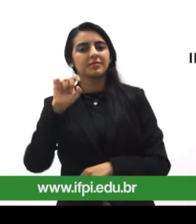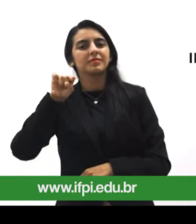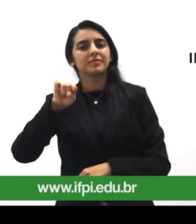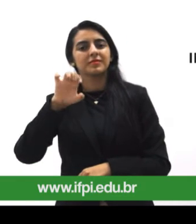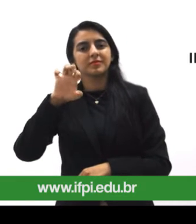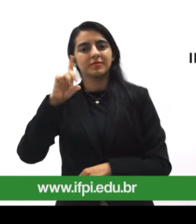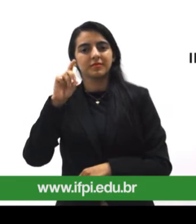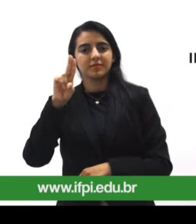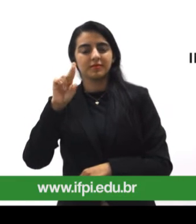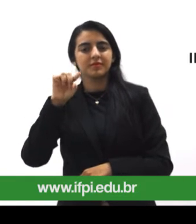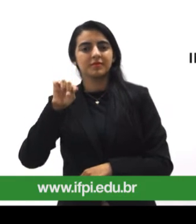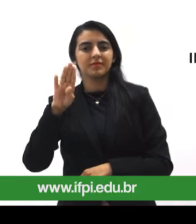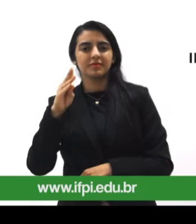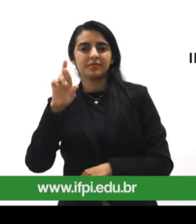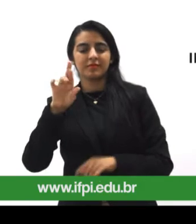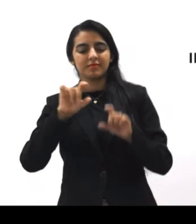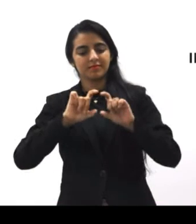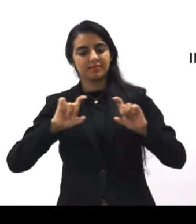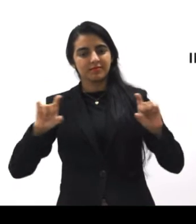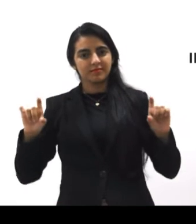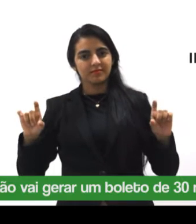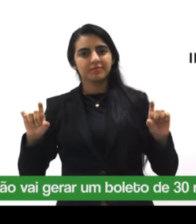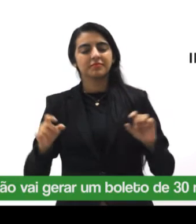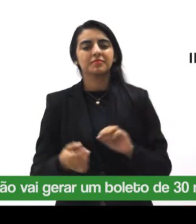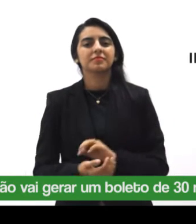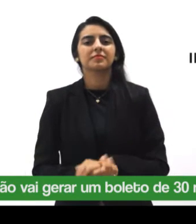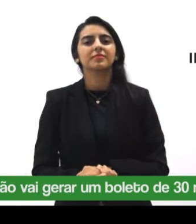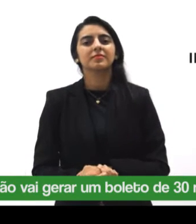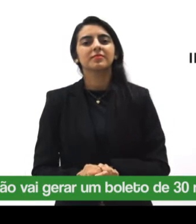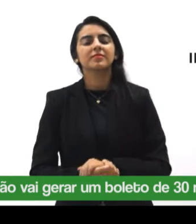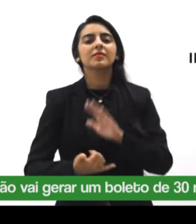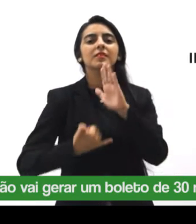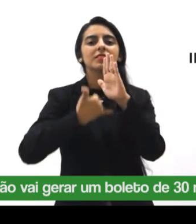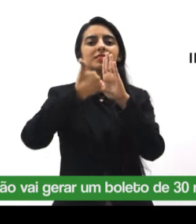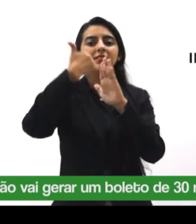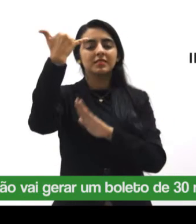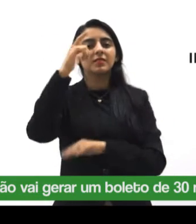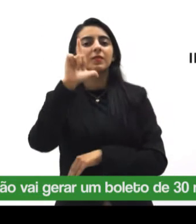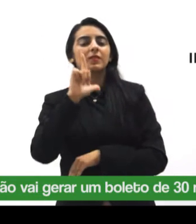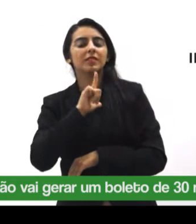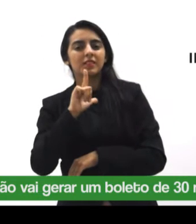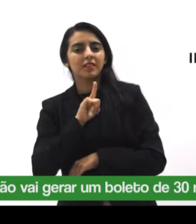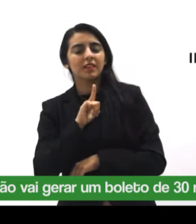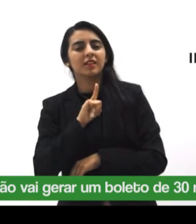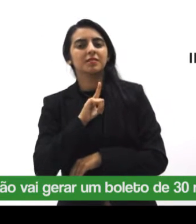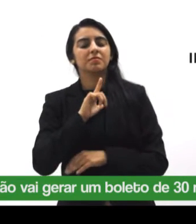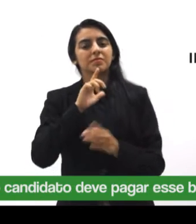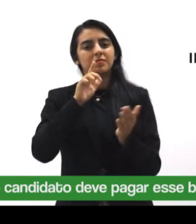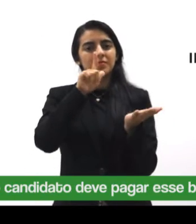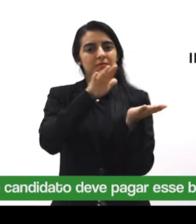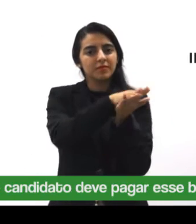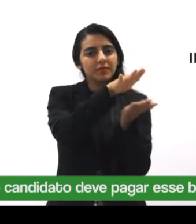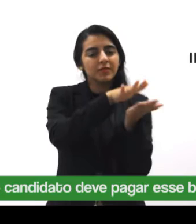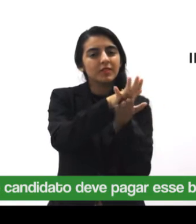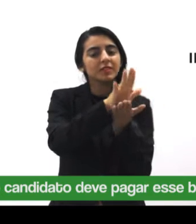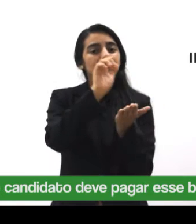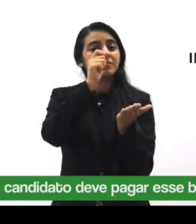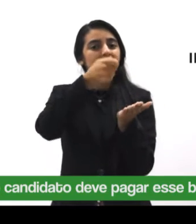.edu.br. A inscrição vai gerar um boleto de R$,00. Depois, o